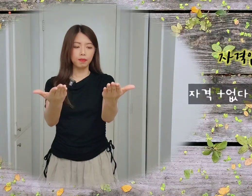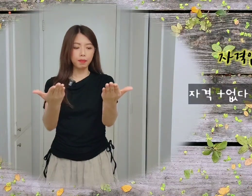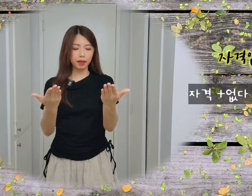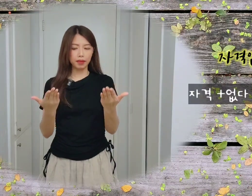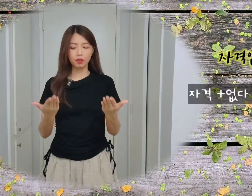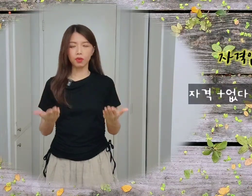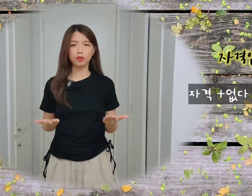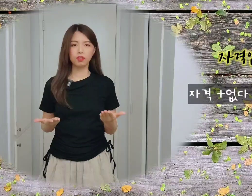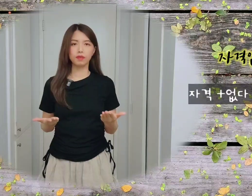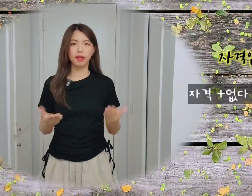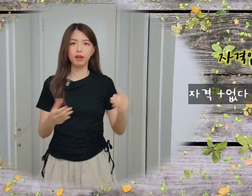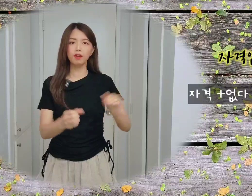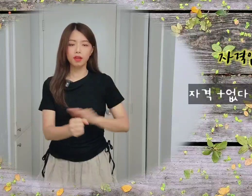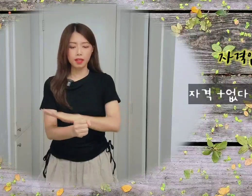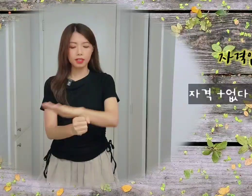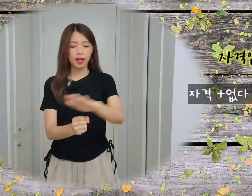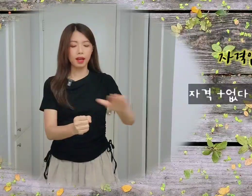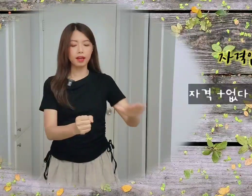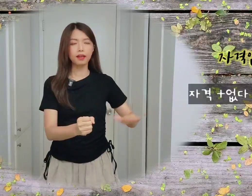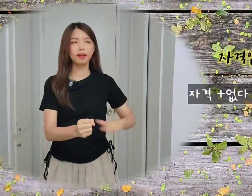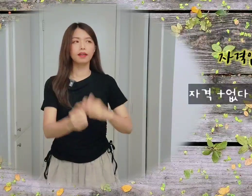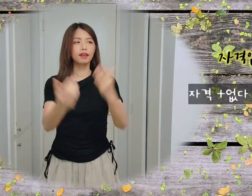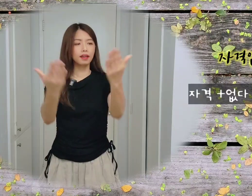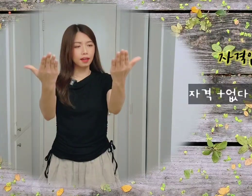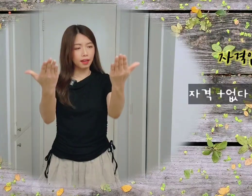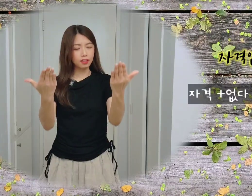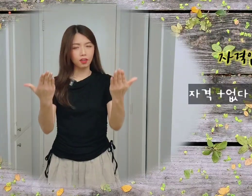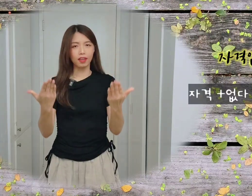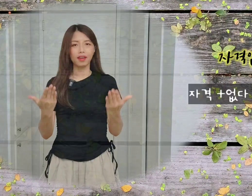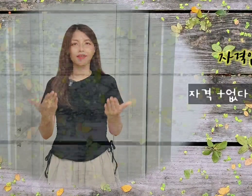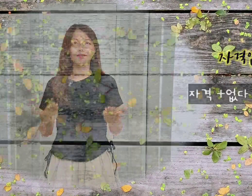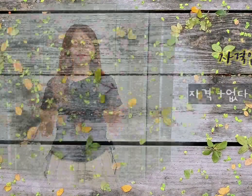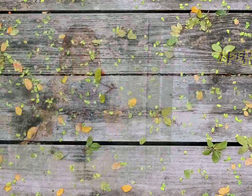입장이기 때문에 받다 수어를 해주시면 돼요. 사랑하셨네.